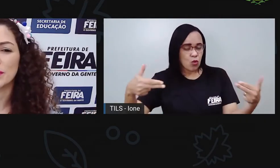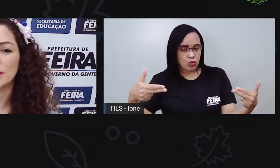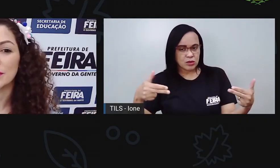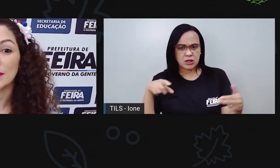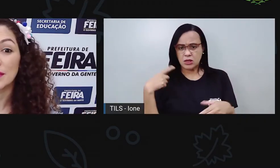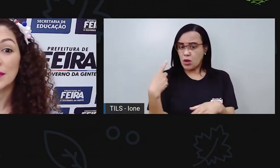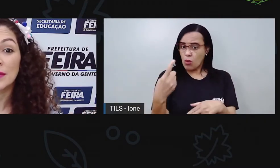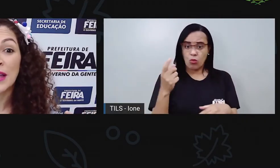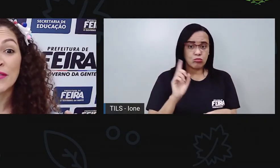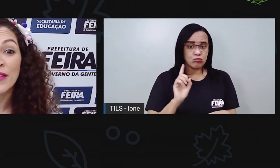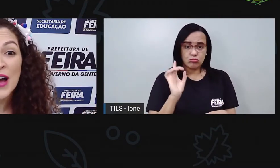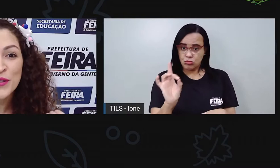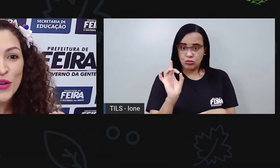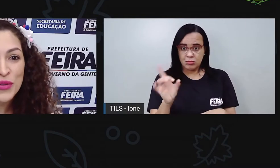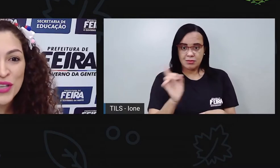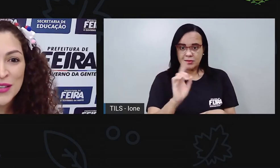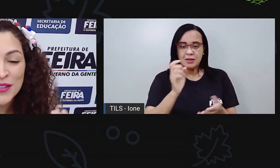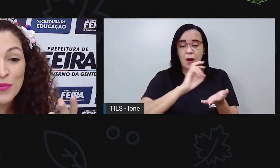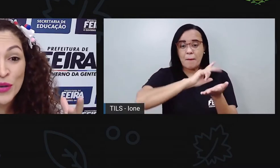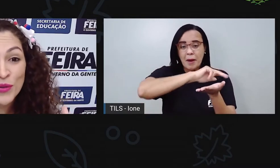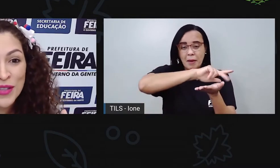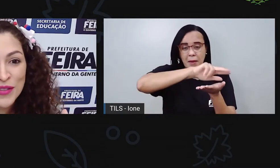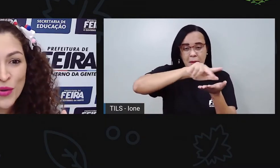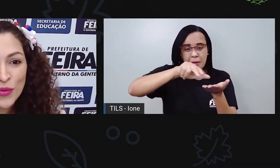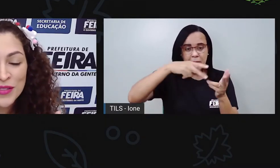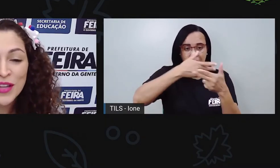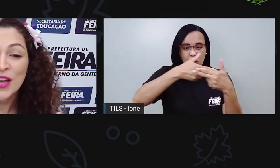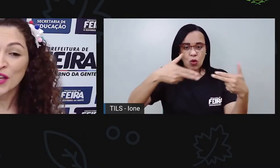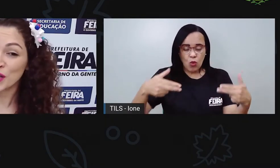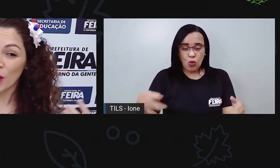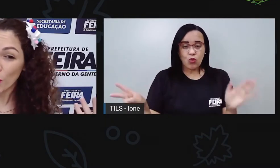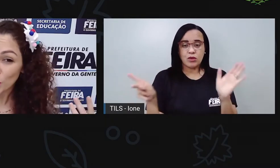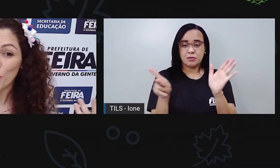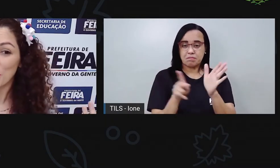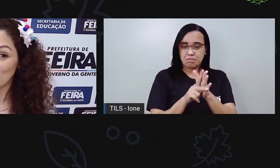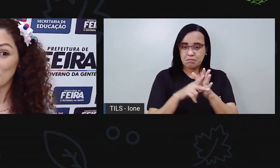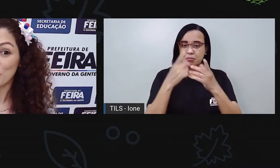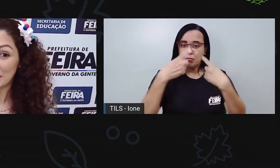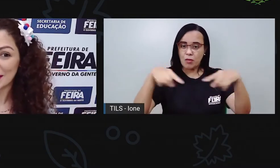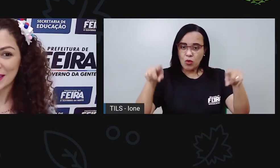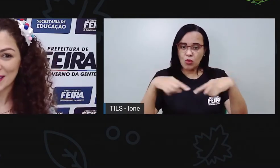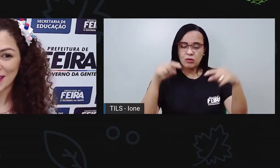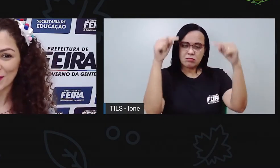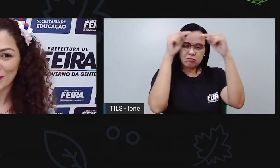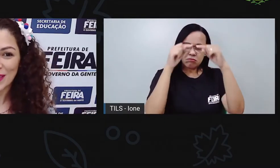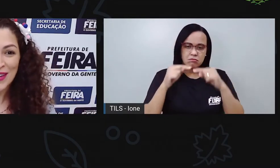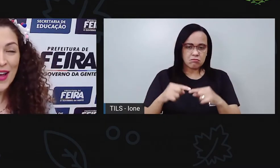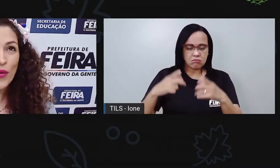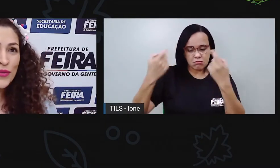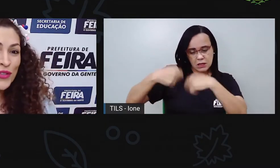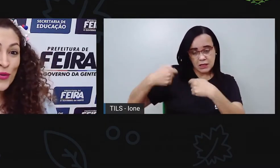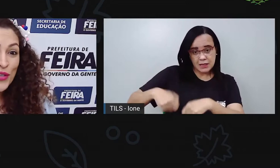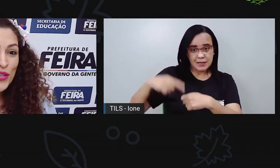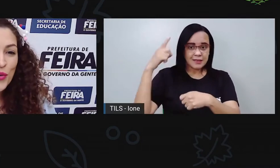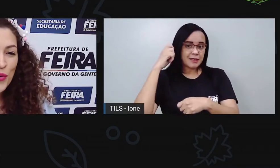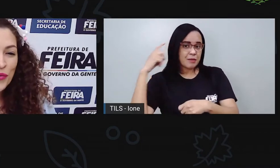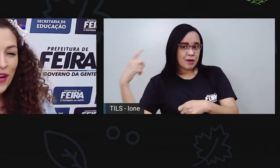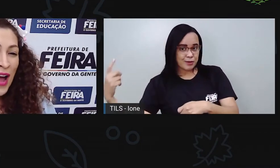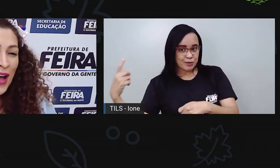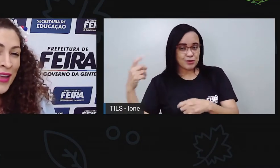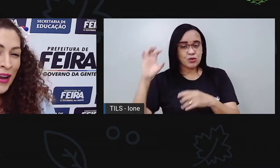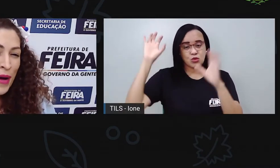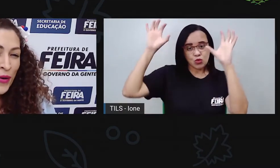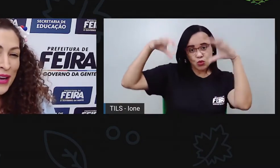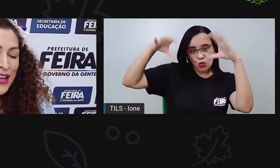um. Tem vários objetos que produzem sons de acordo com o que a gente precisa. Um som de